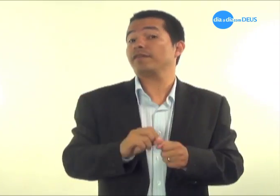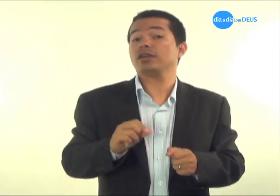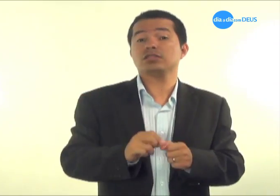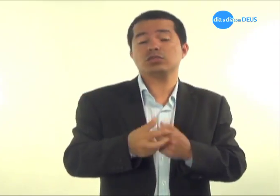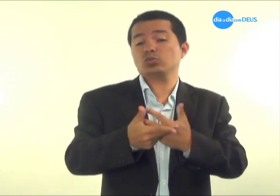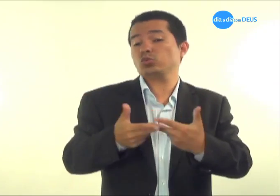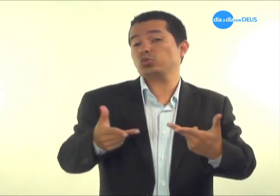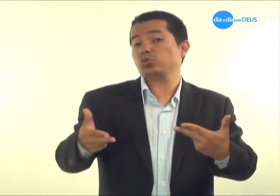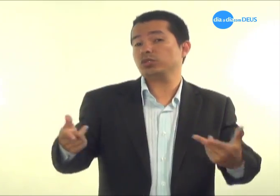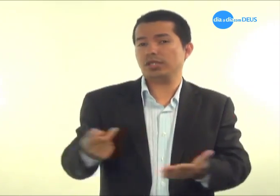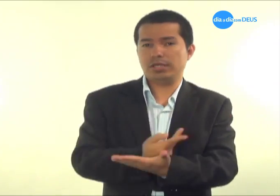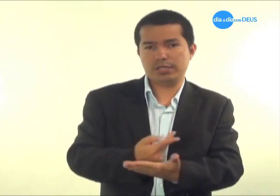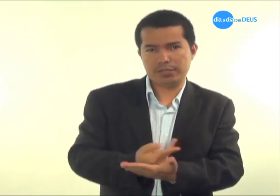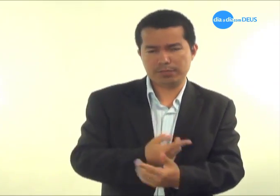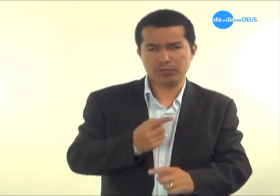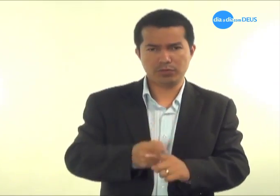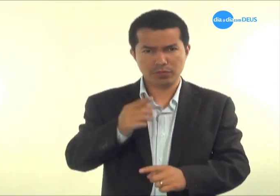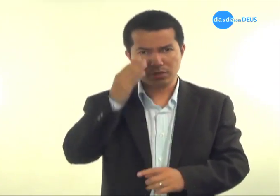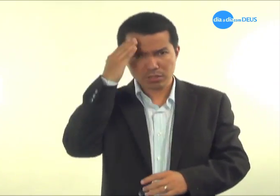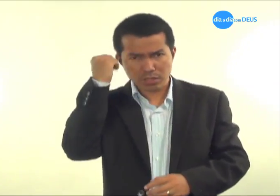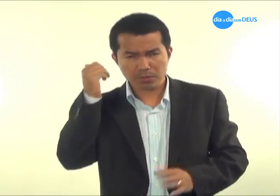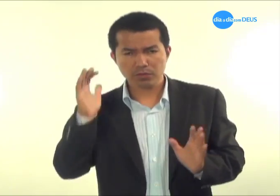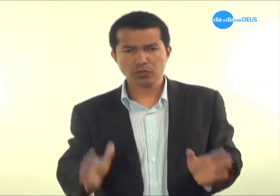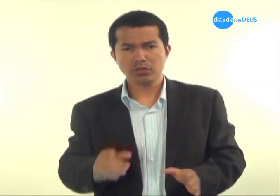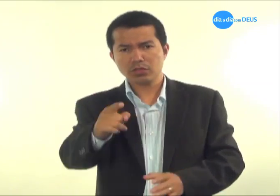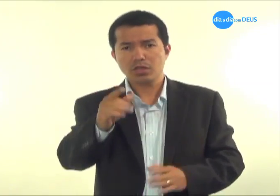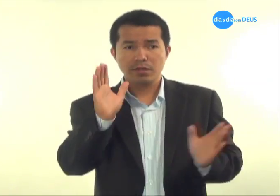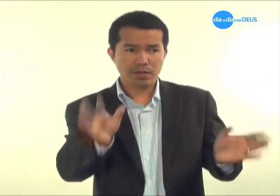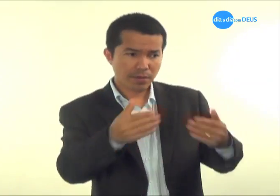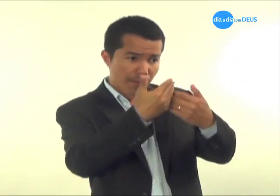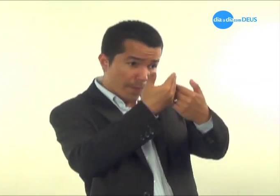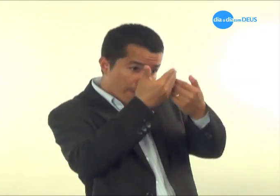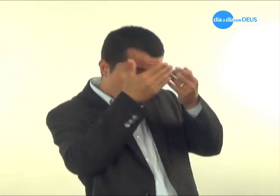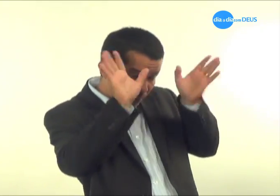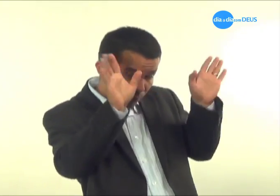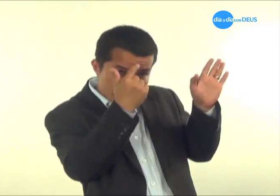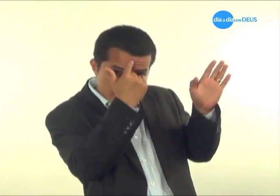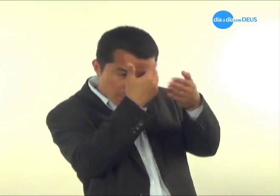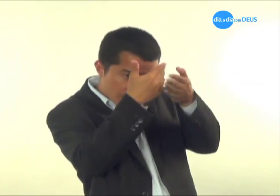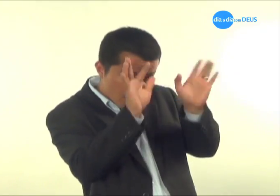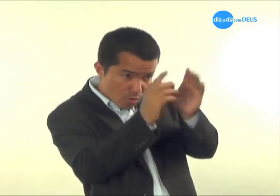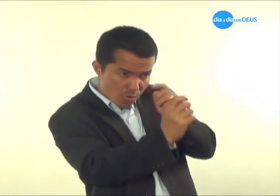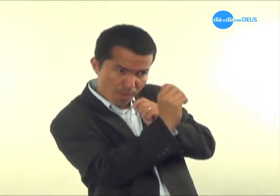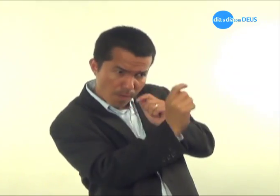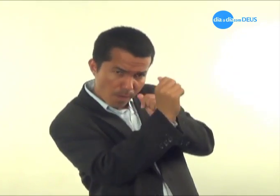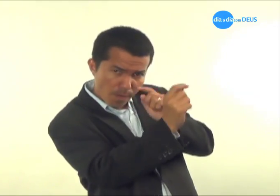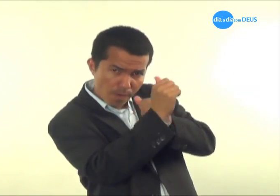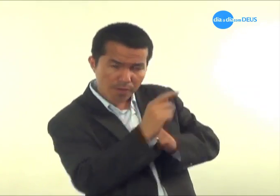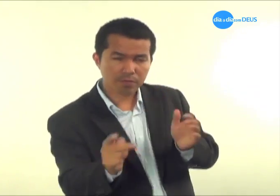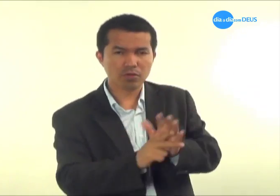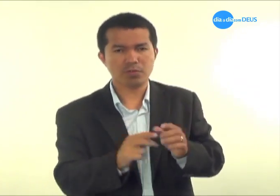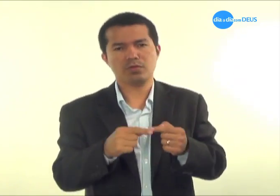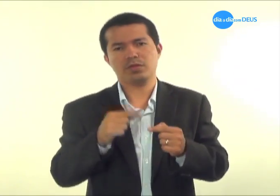atitudes. Quando pensamentos e valores já foram minados, então pode ter certeza que a sua vida